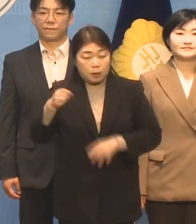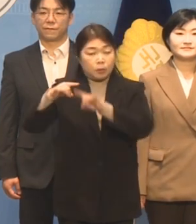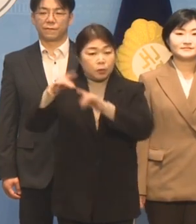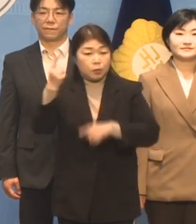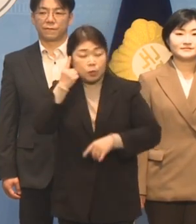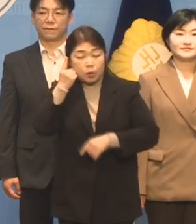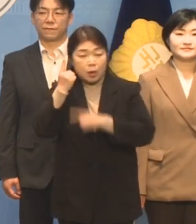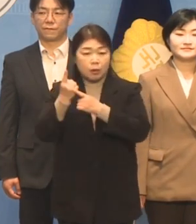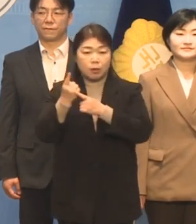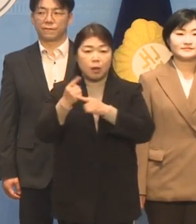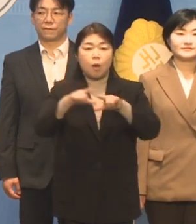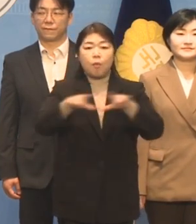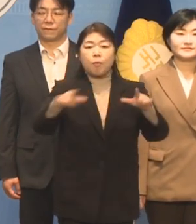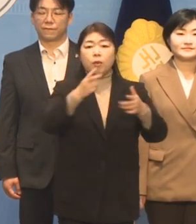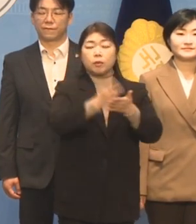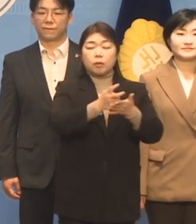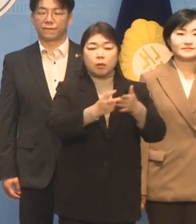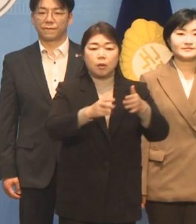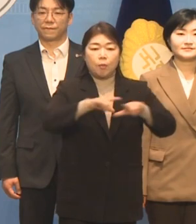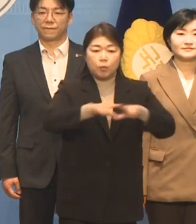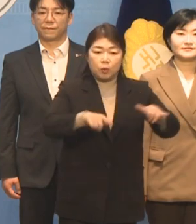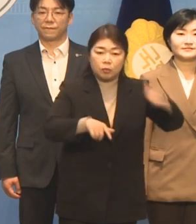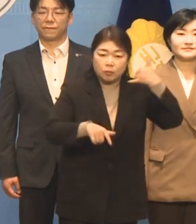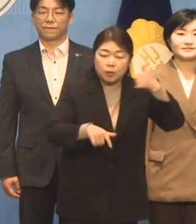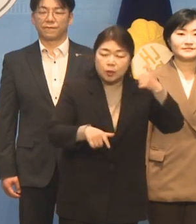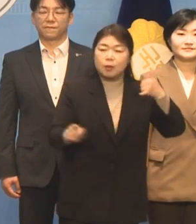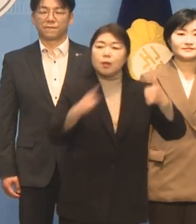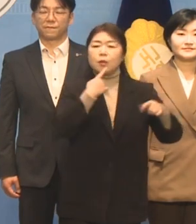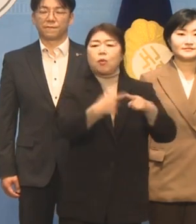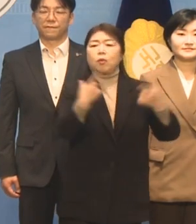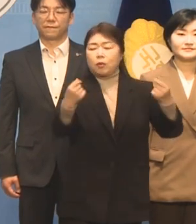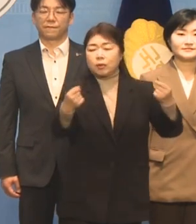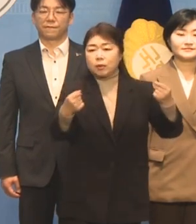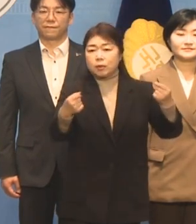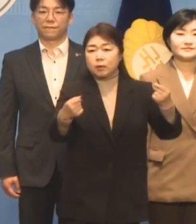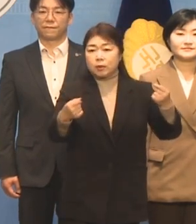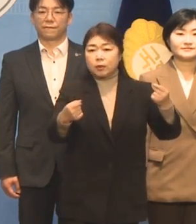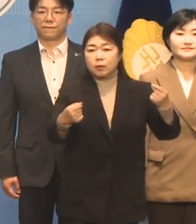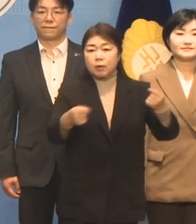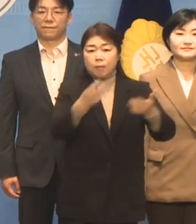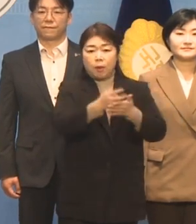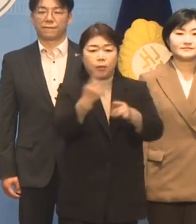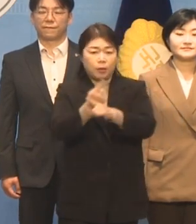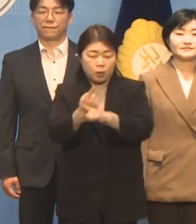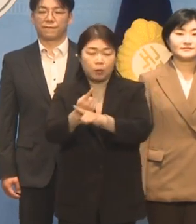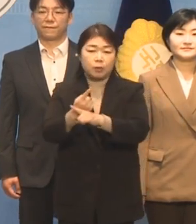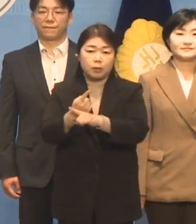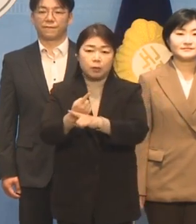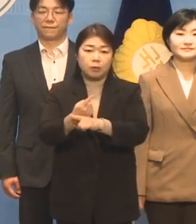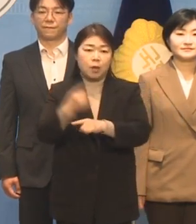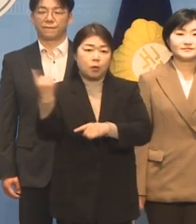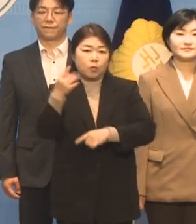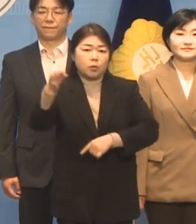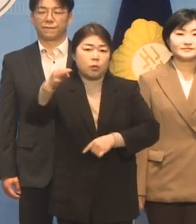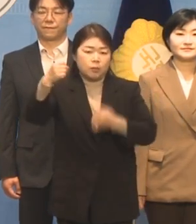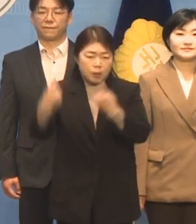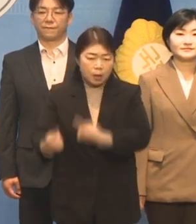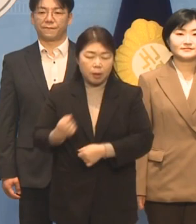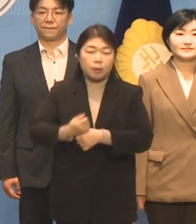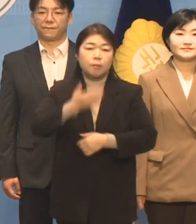포함하는 법 개정을 통해 통신사가 단말기 판매가와 통신 요금을 낮추도록